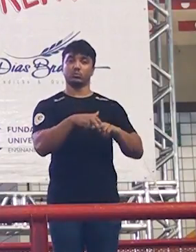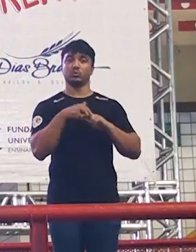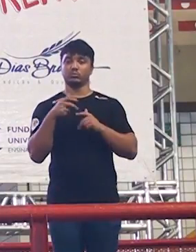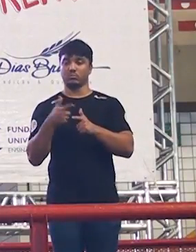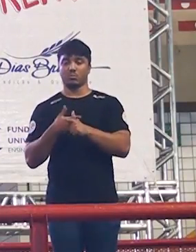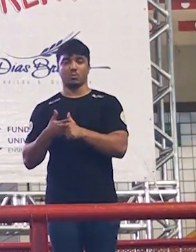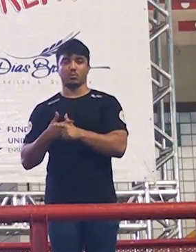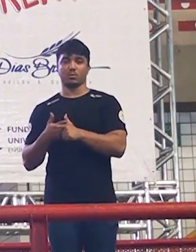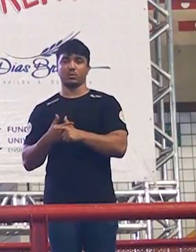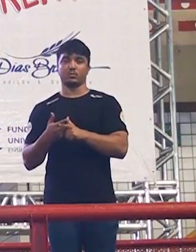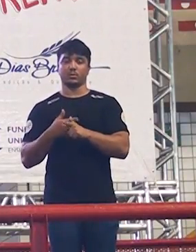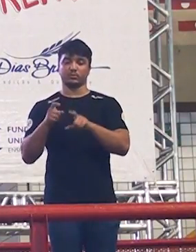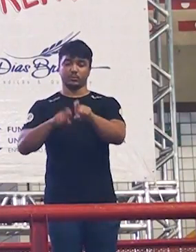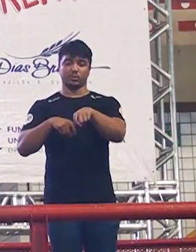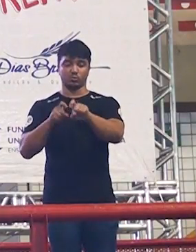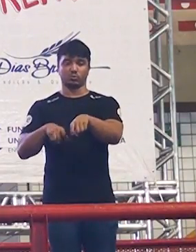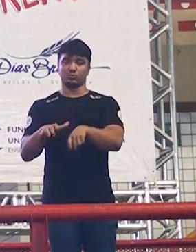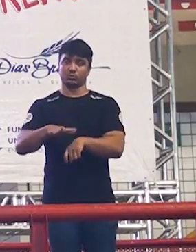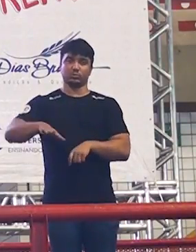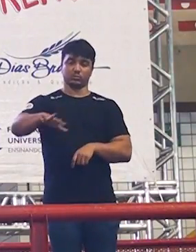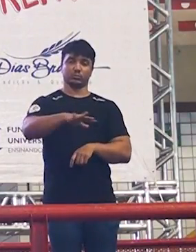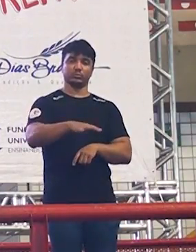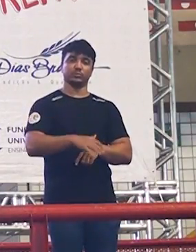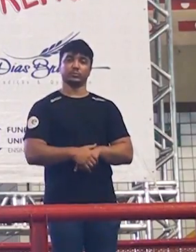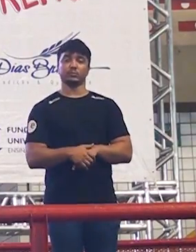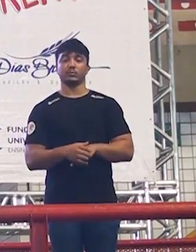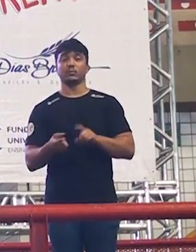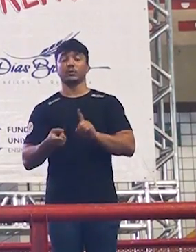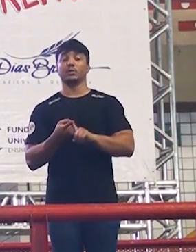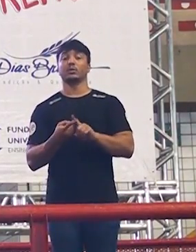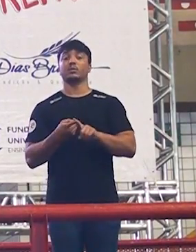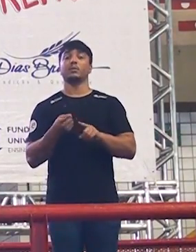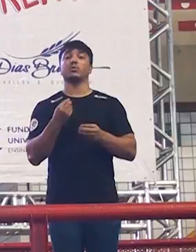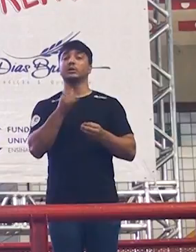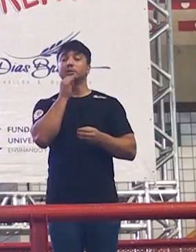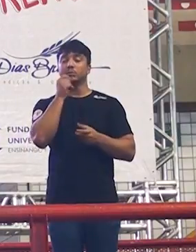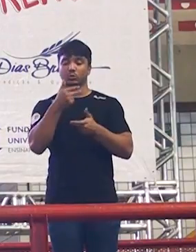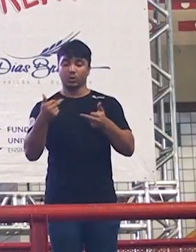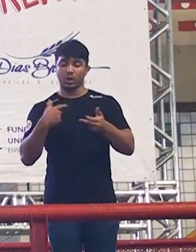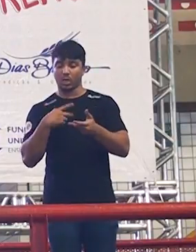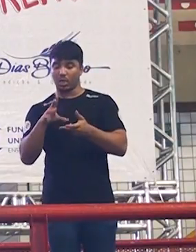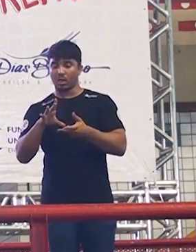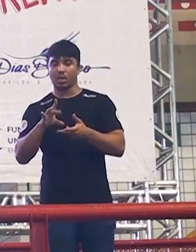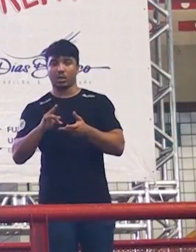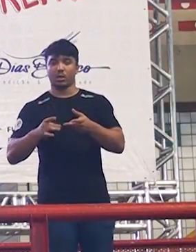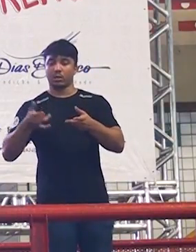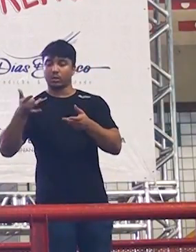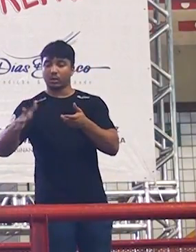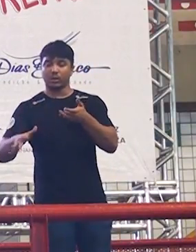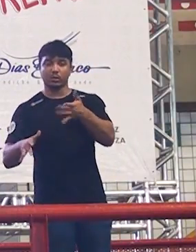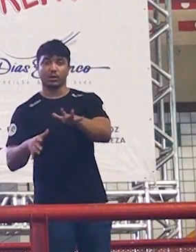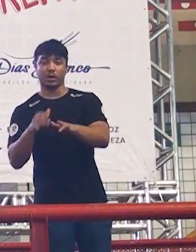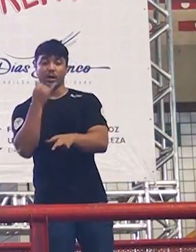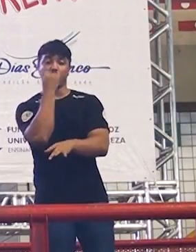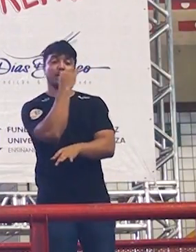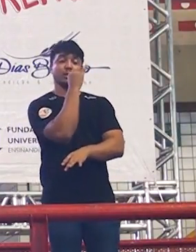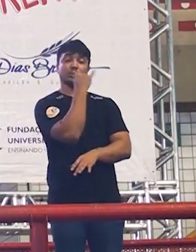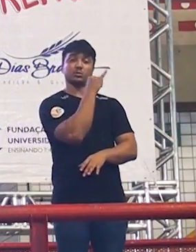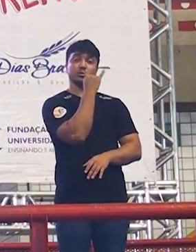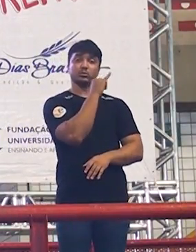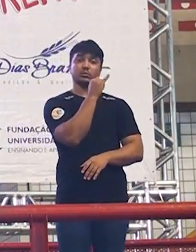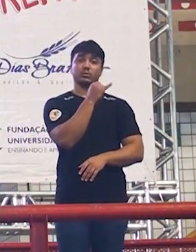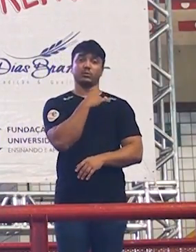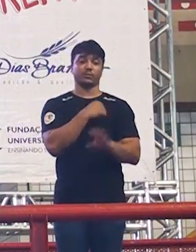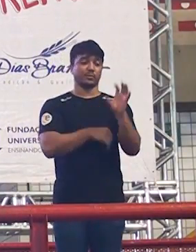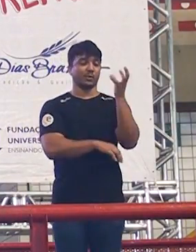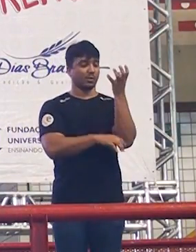trazer problema para a agricultura. E outro problema é o que fazer com o rejeito, né? Você extrai energia da planta, e o restante da